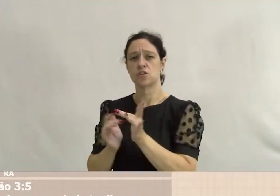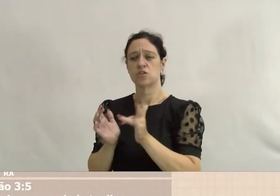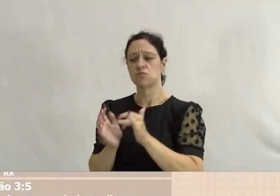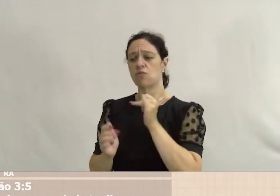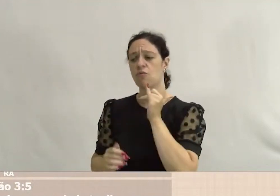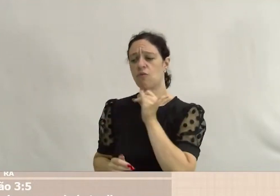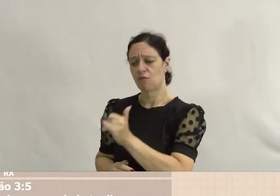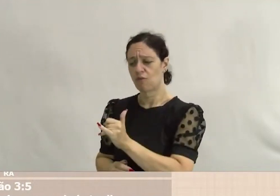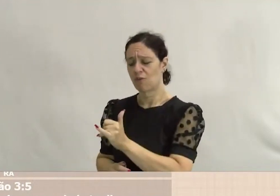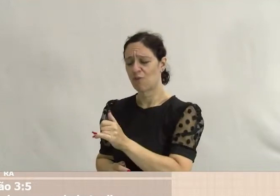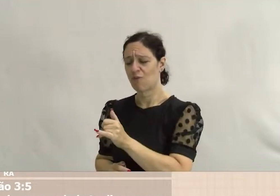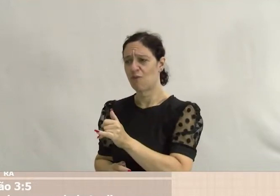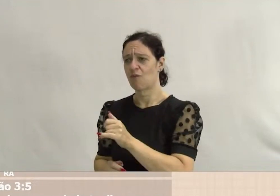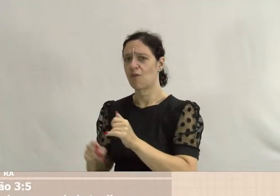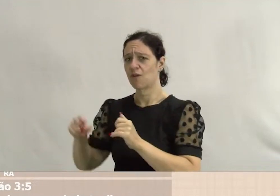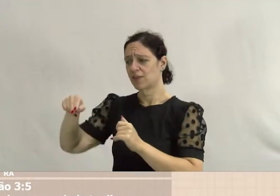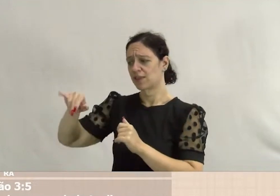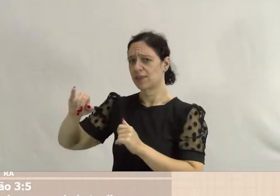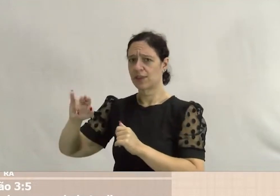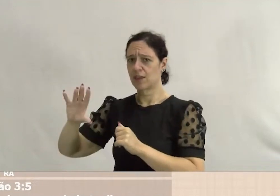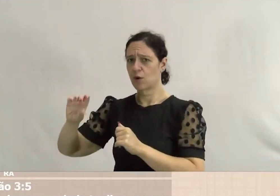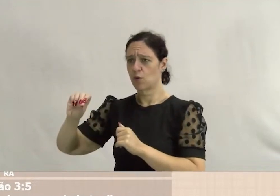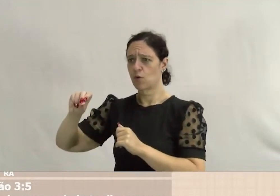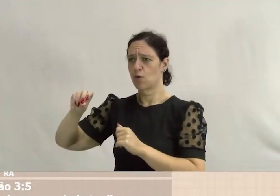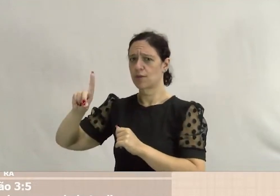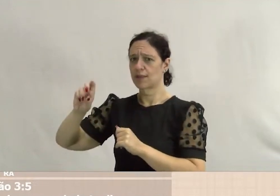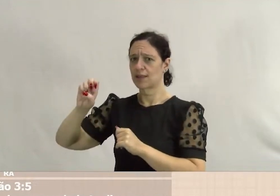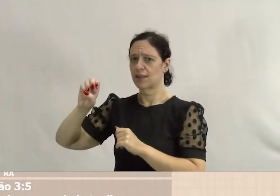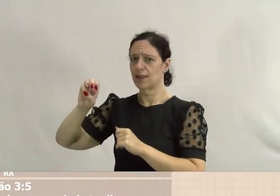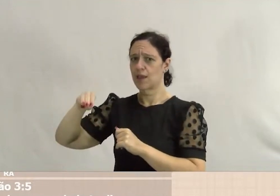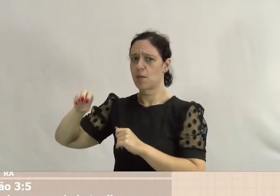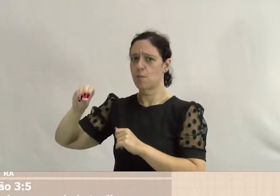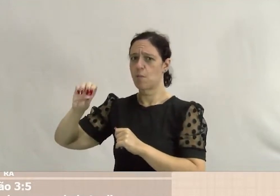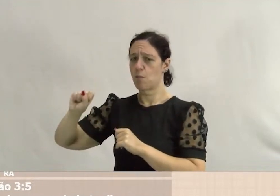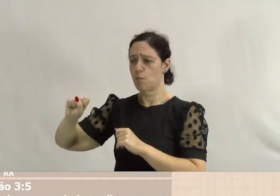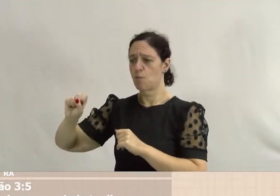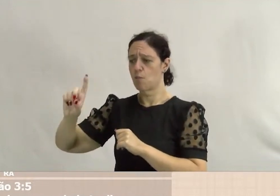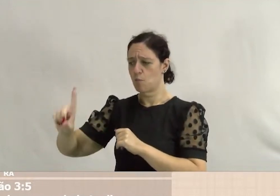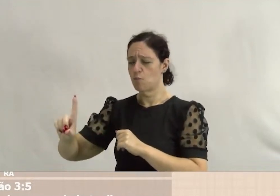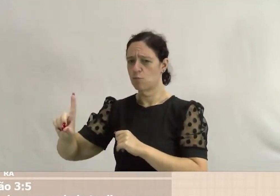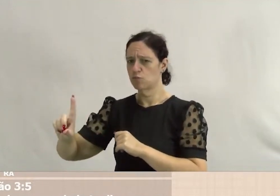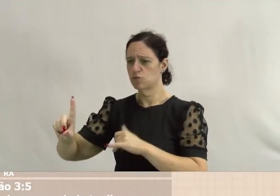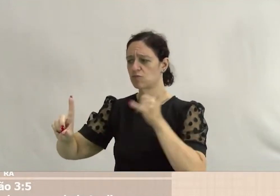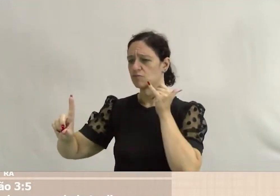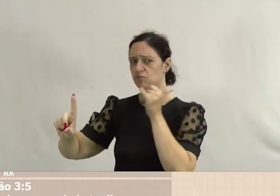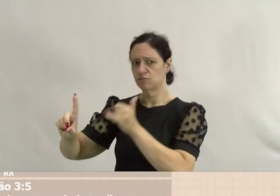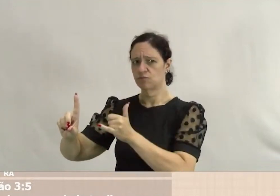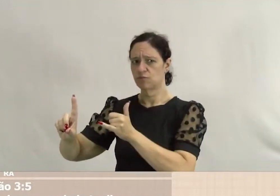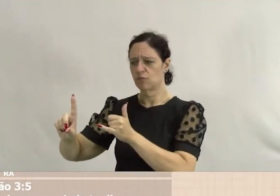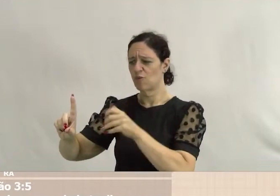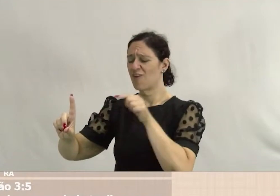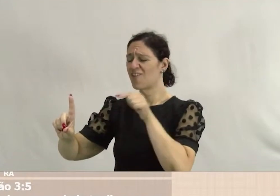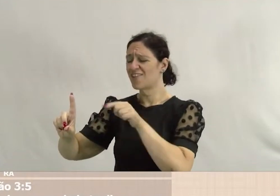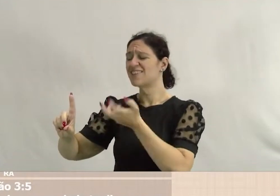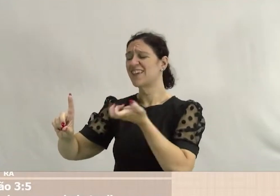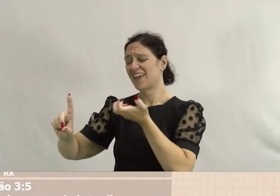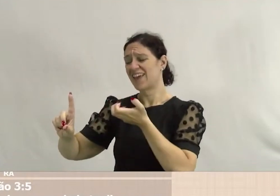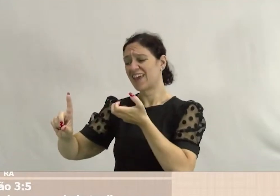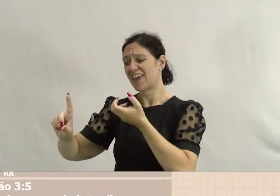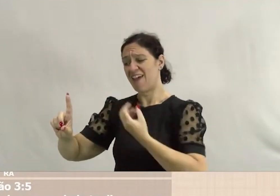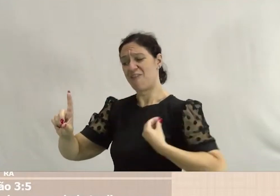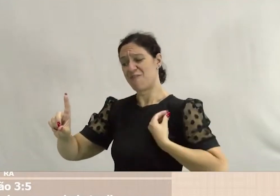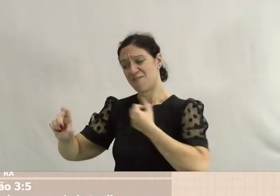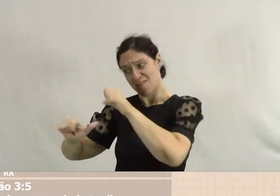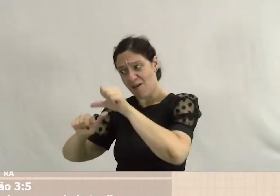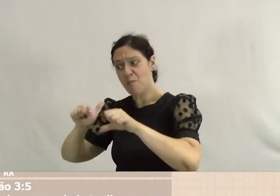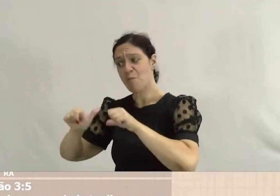sair dessa vida, ainda que você tenha alcançado o ápice, o melhor que pode fazer um homem natural. Mas eu quero